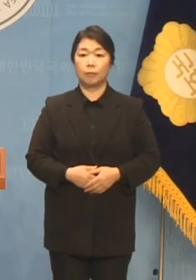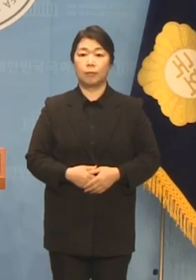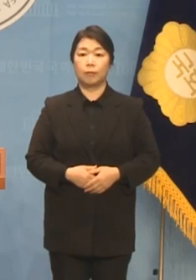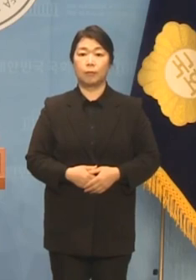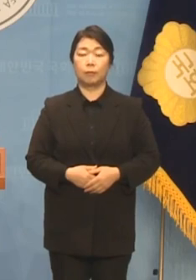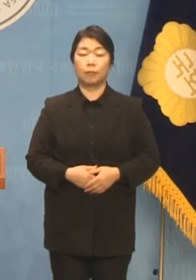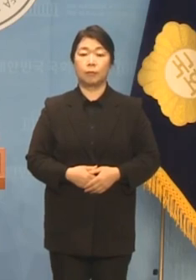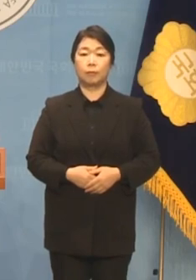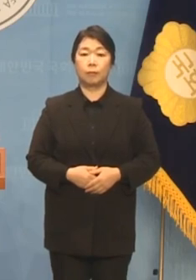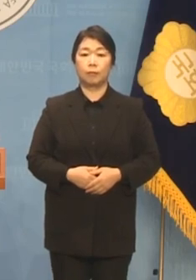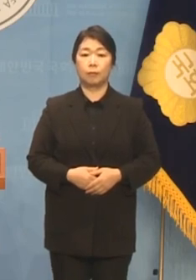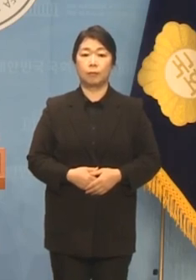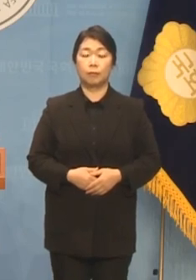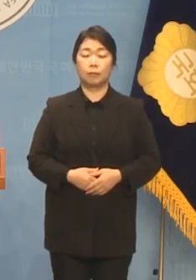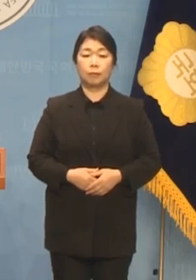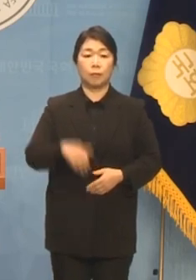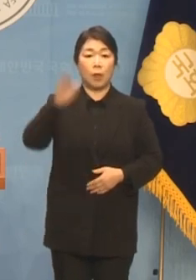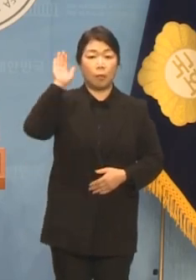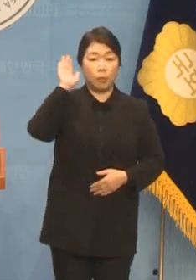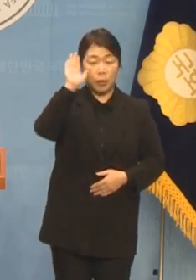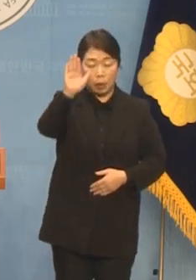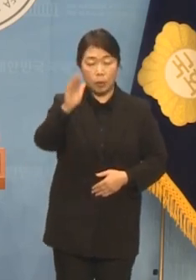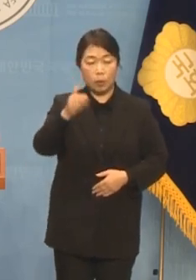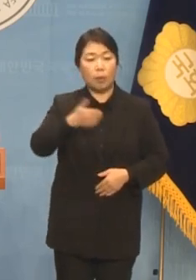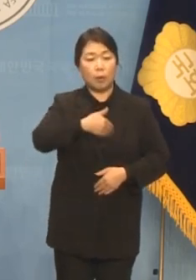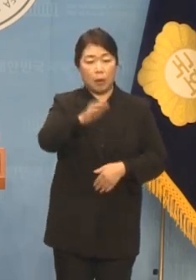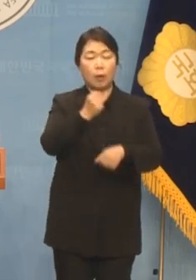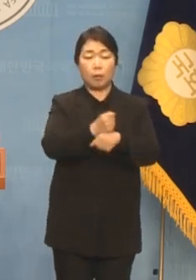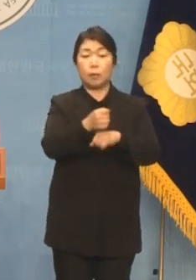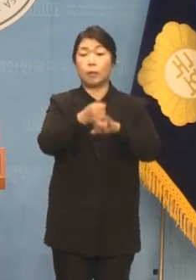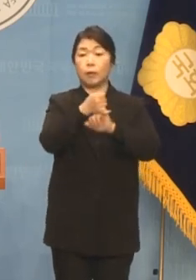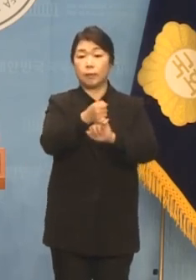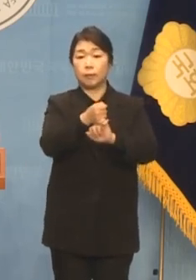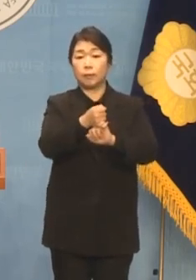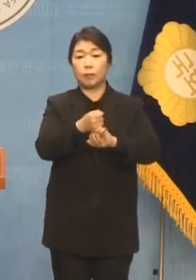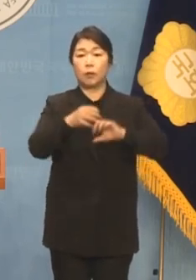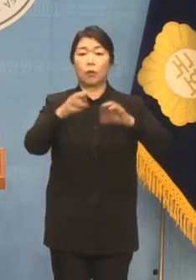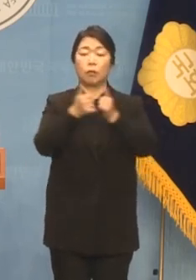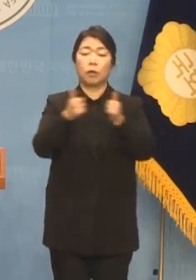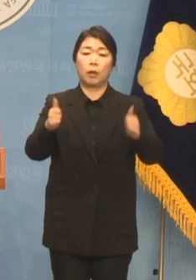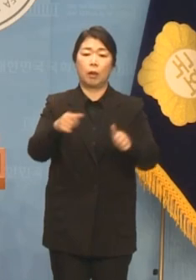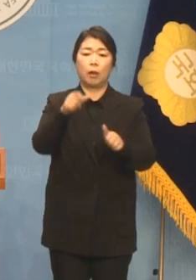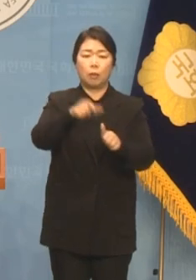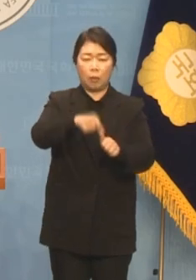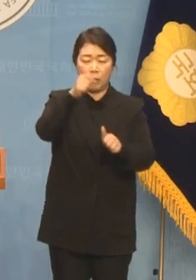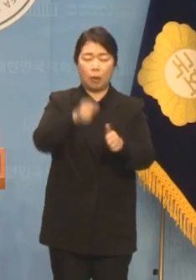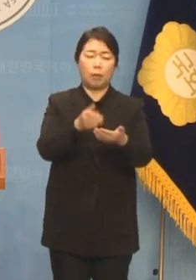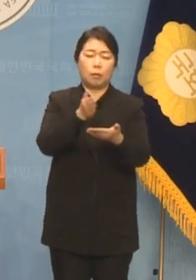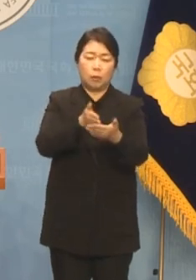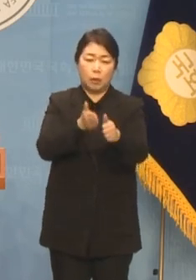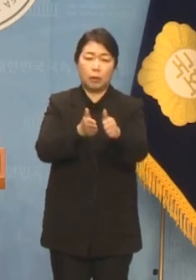하겠습니다 미래로 나아가겠습니다 국민의 선택을 호소드립니다